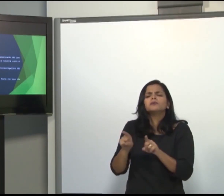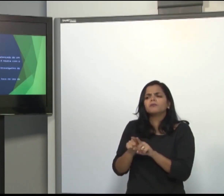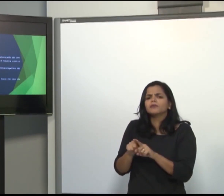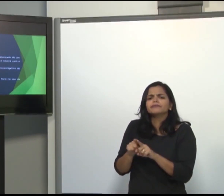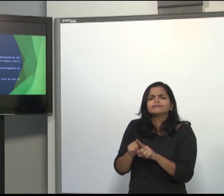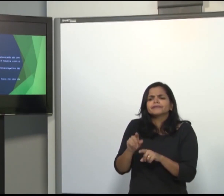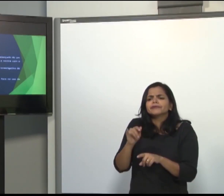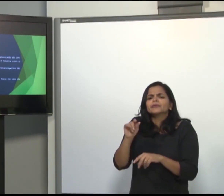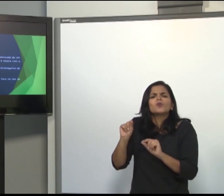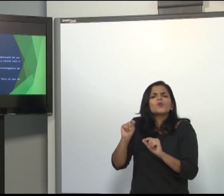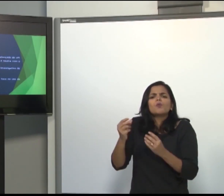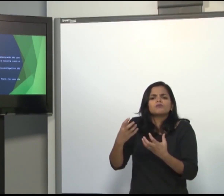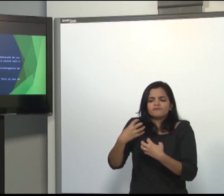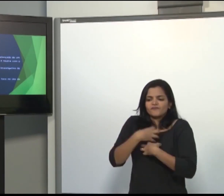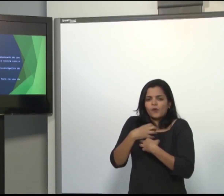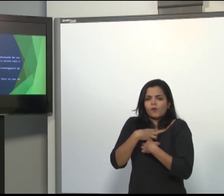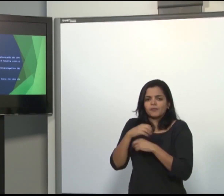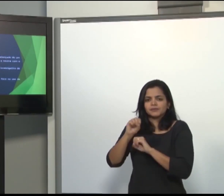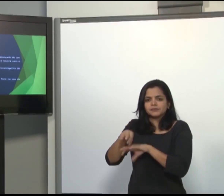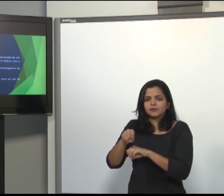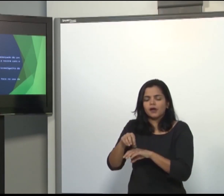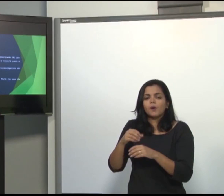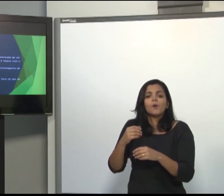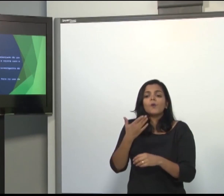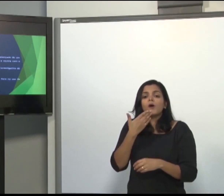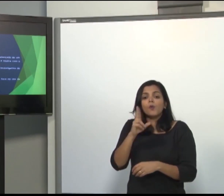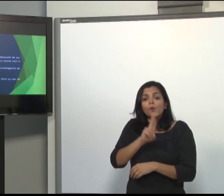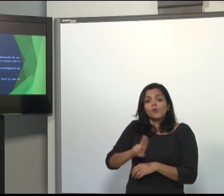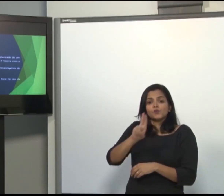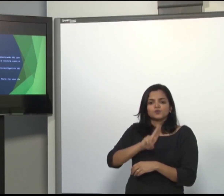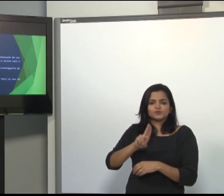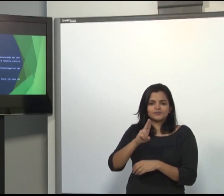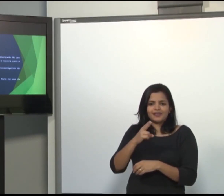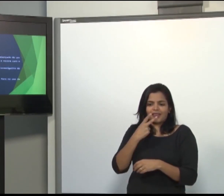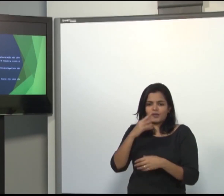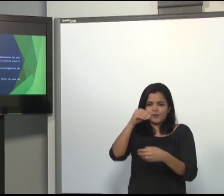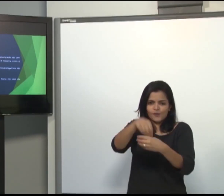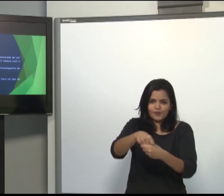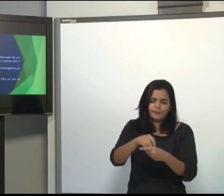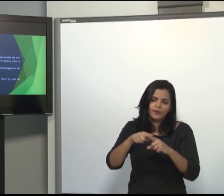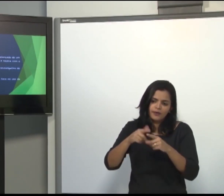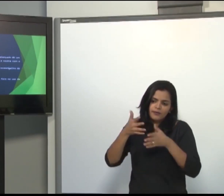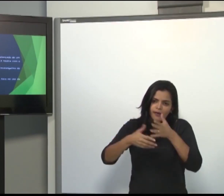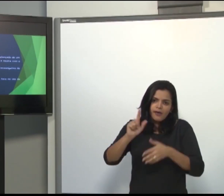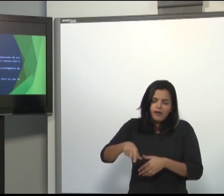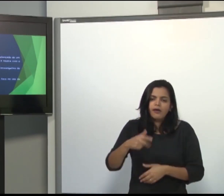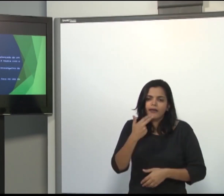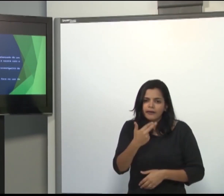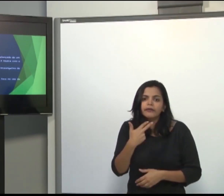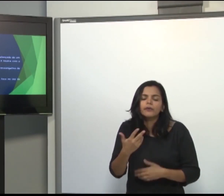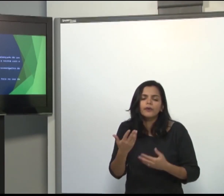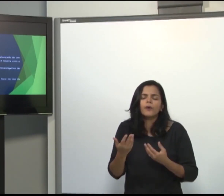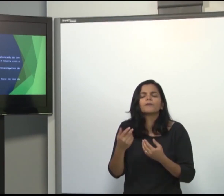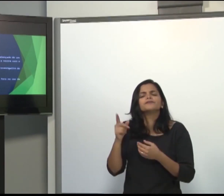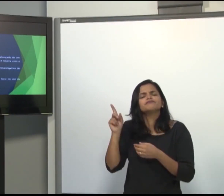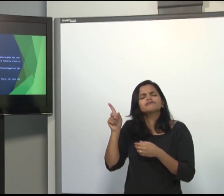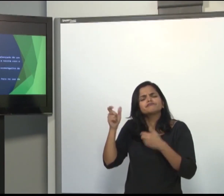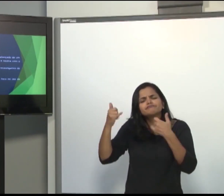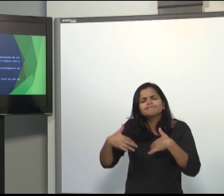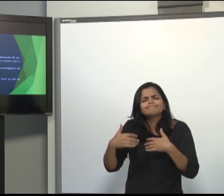e também a forma de ensino. Qual a mais adequada a ser utilizada no ensino da língua?